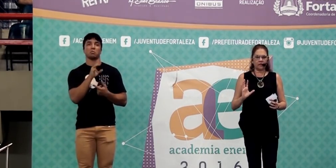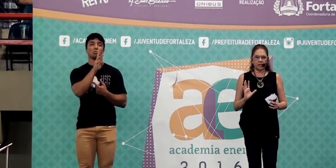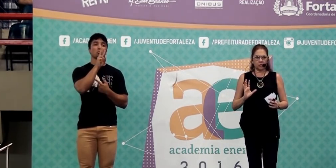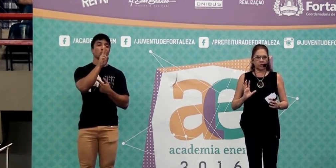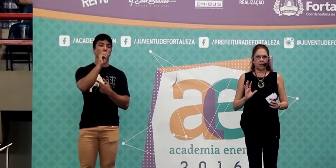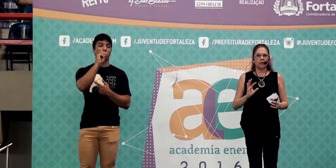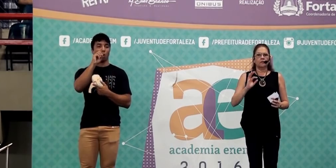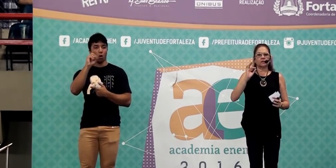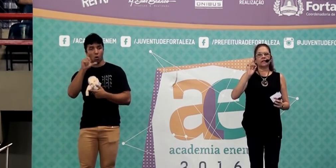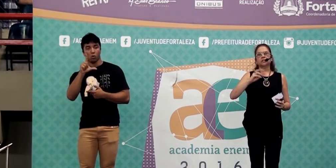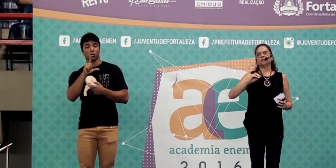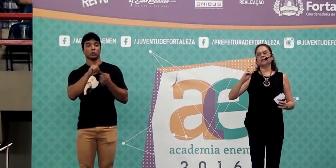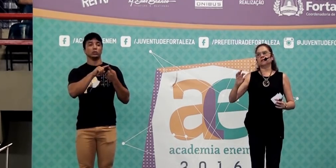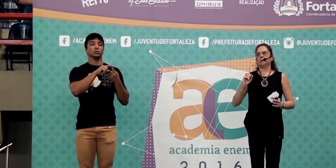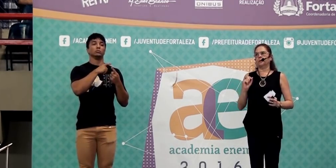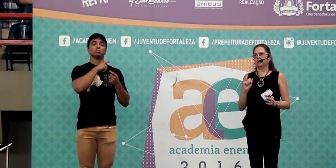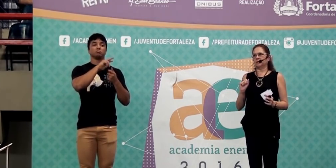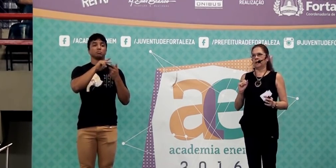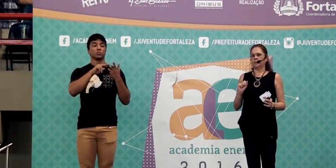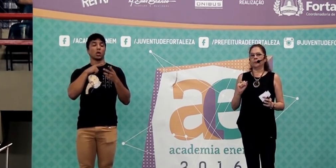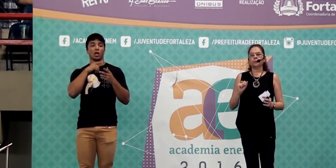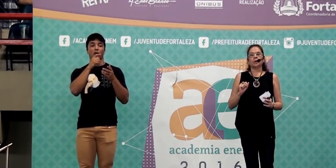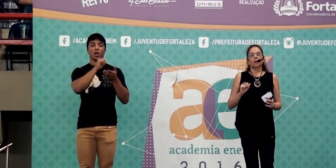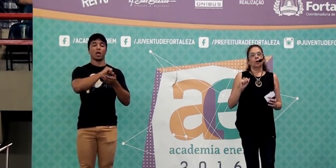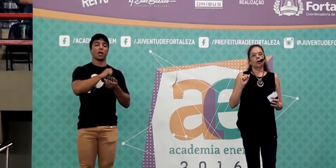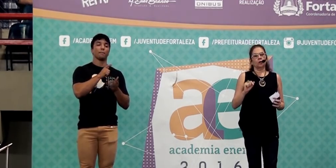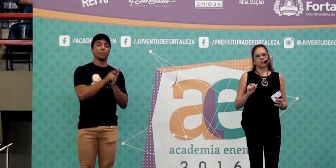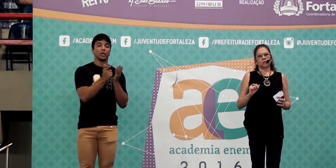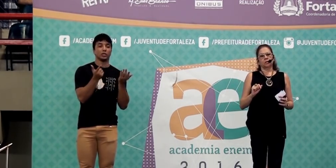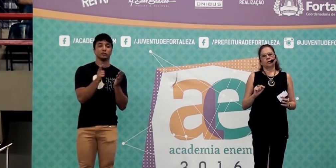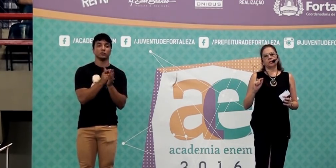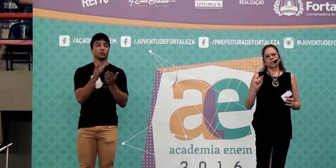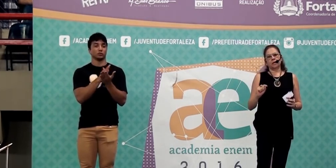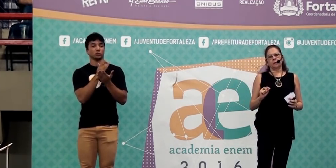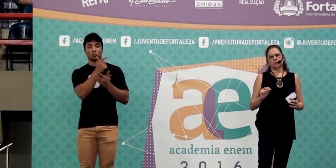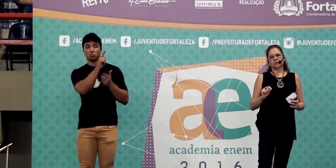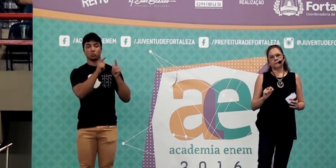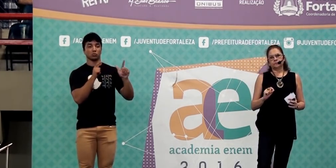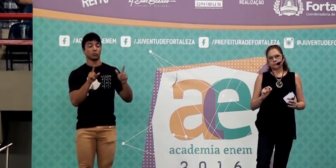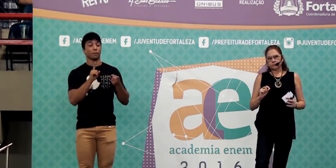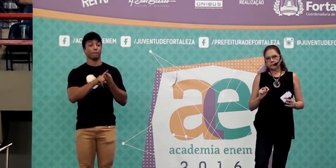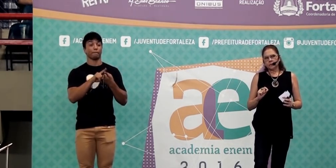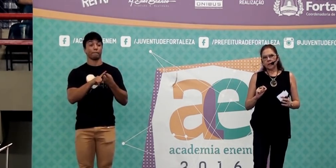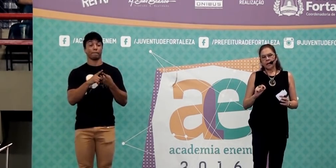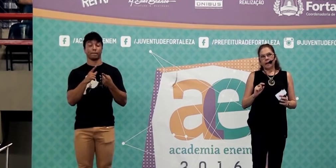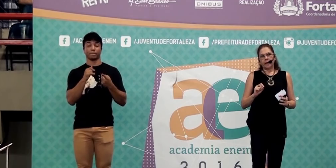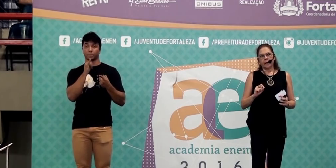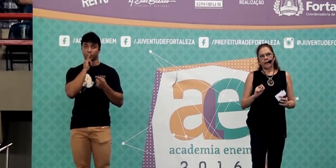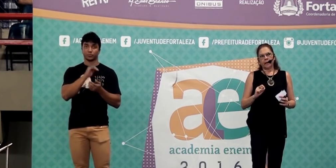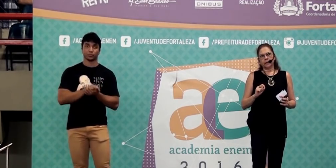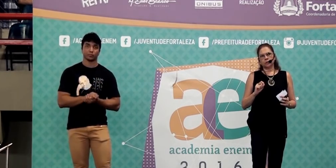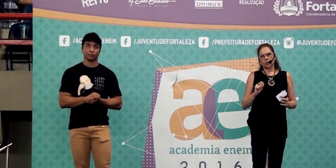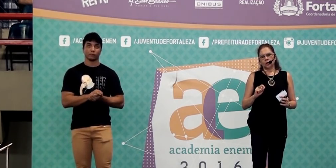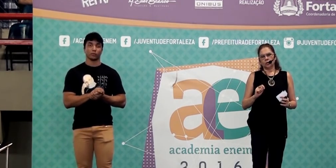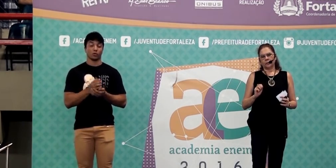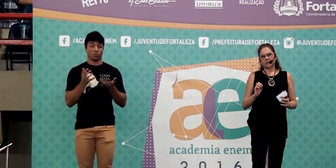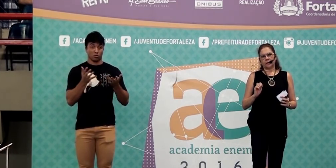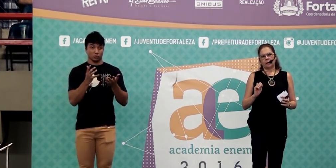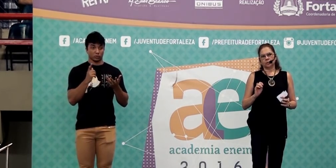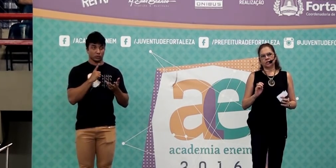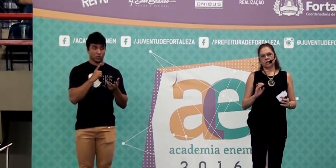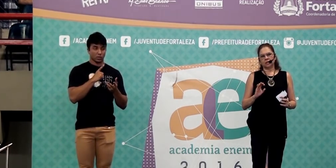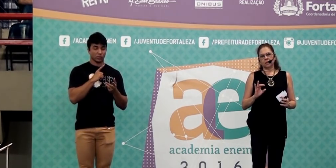uma revista. Você diz assim, por exemplo, hoje nós temos em